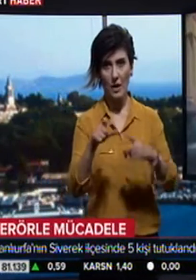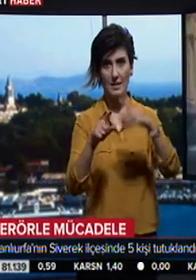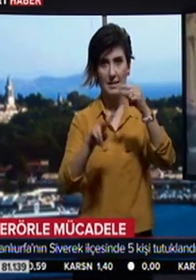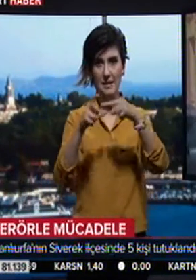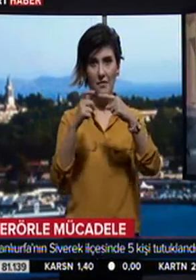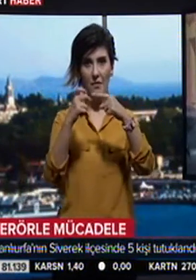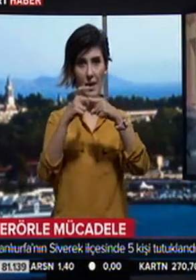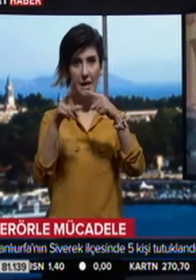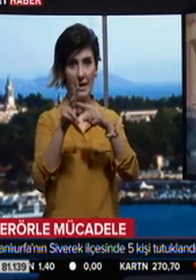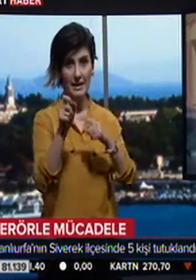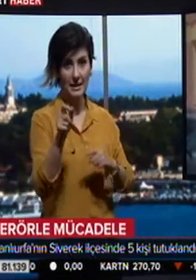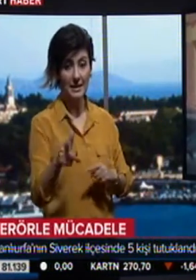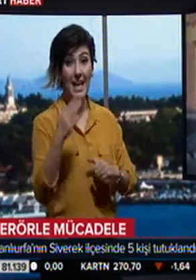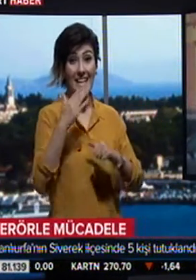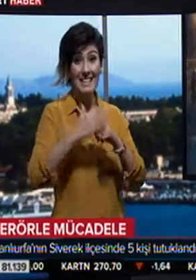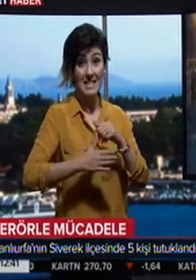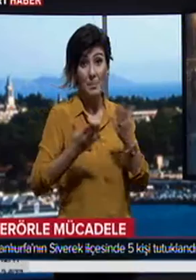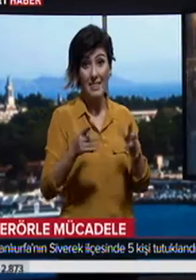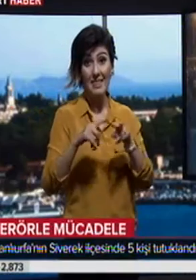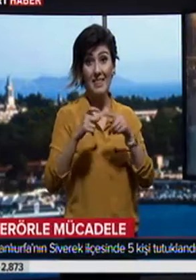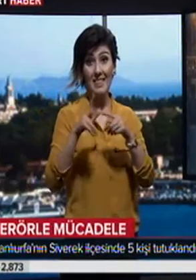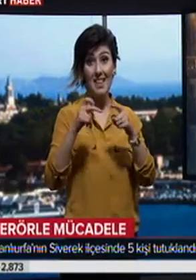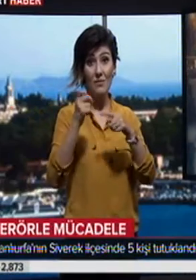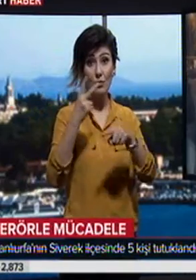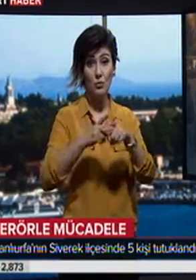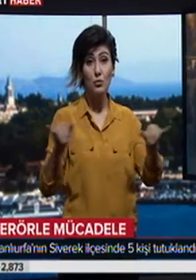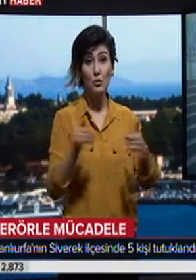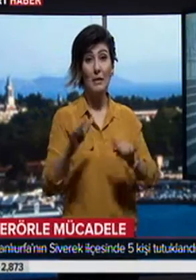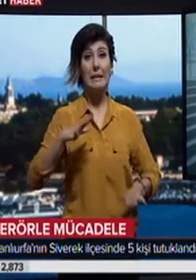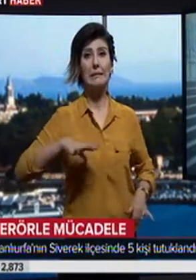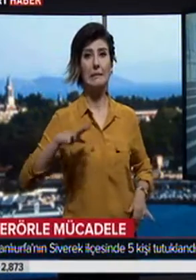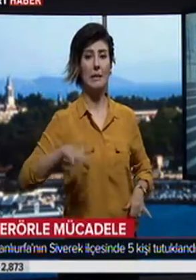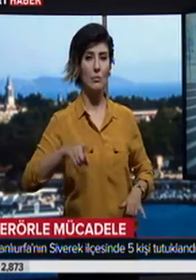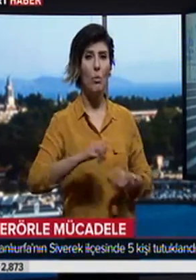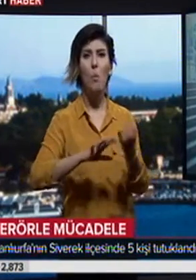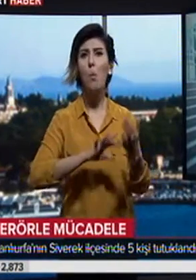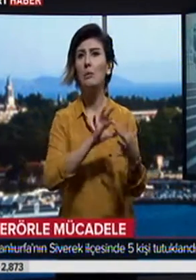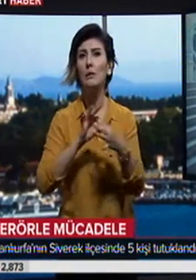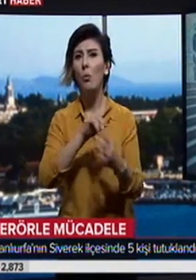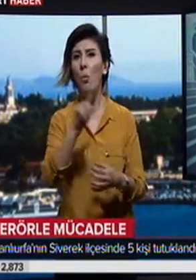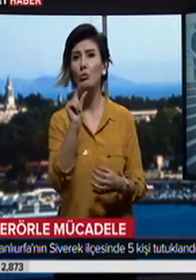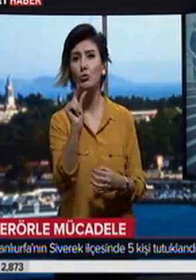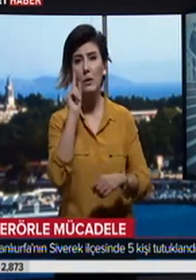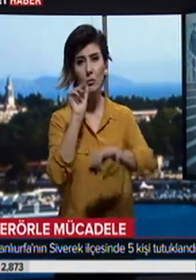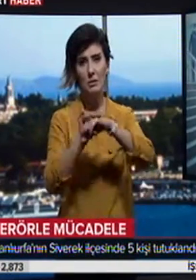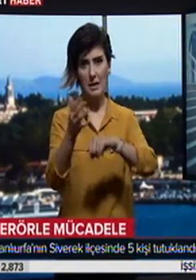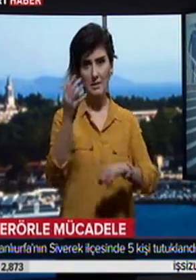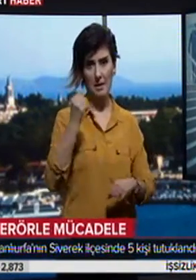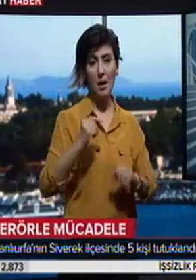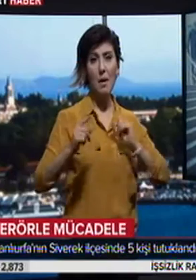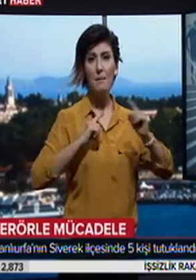Şanlıurfa'nın Siverek ilçesinde yasaklanmasına rağmen Nevruz kutlaması düzenlenmek istendi. Olayla ilgili 10 şüpheli gözaltına